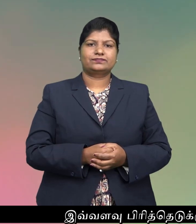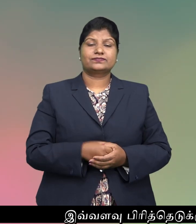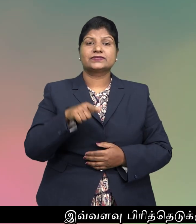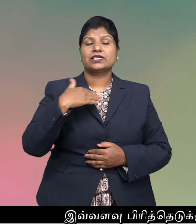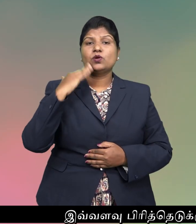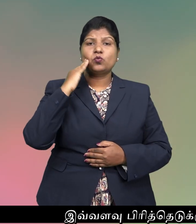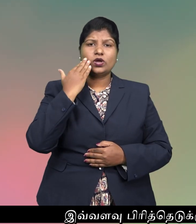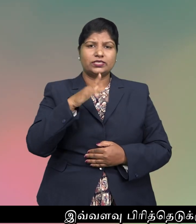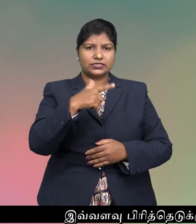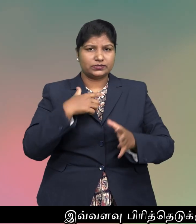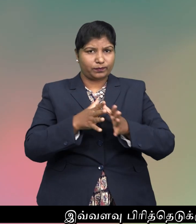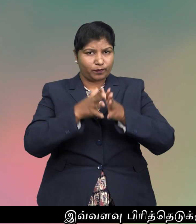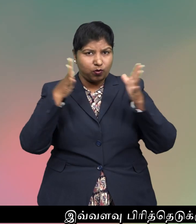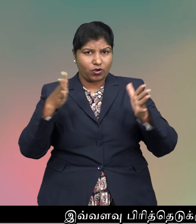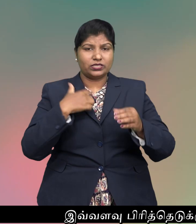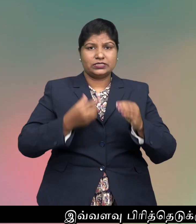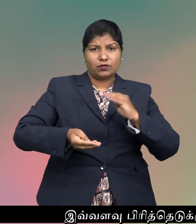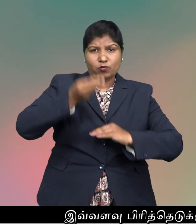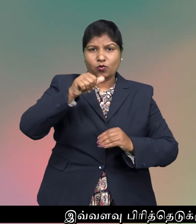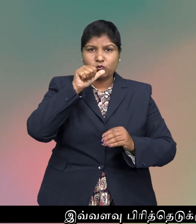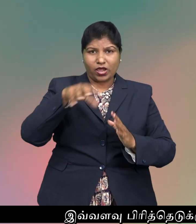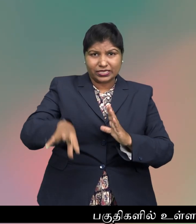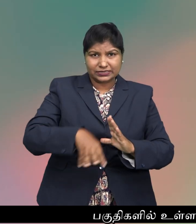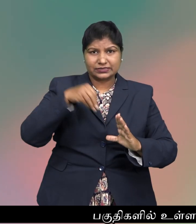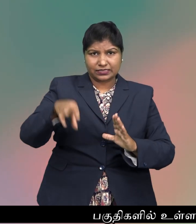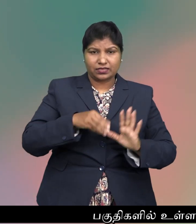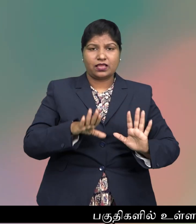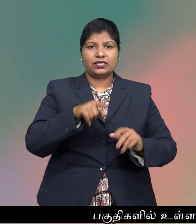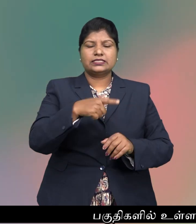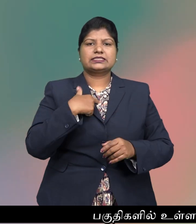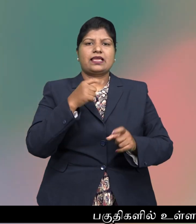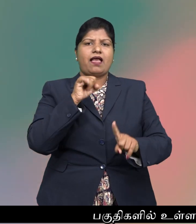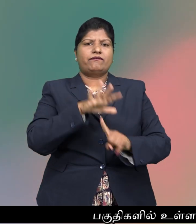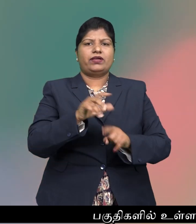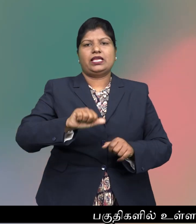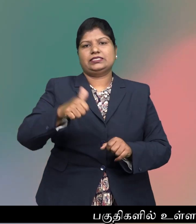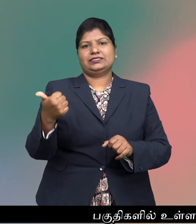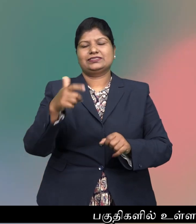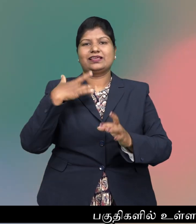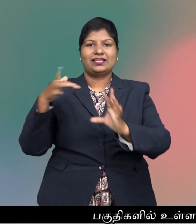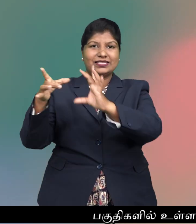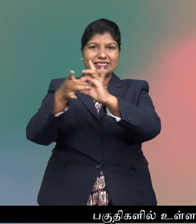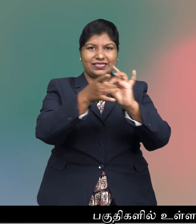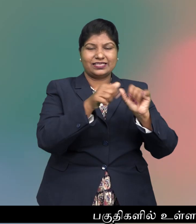இவ்வளவு பிரித்தெடுக்கும் போது அது இணைக்கப்பட்ட பகுதிகளில் உள்ள மற்றவர்களை பாதிக்கிறது.